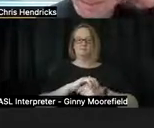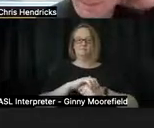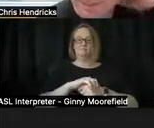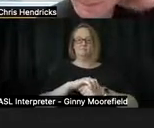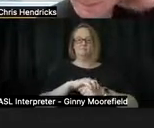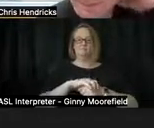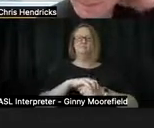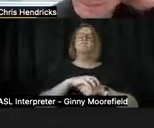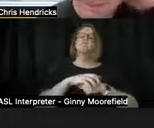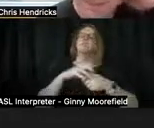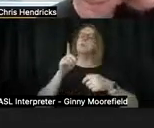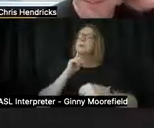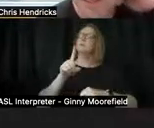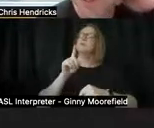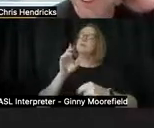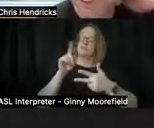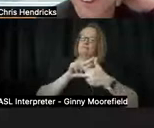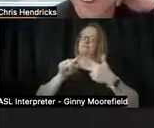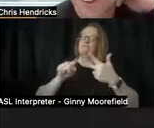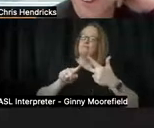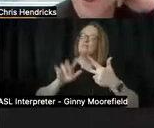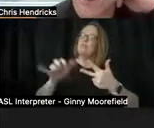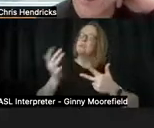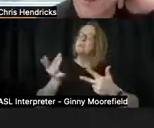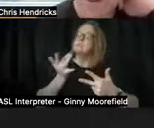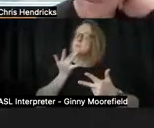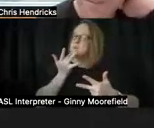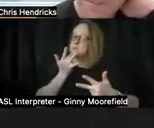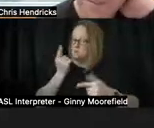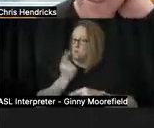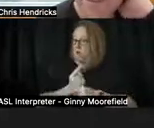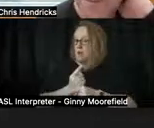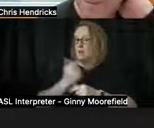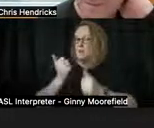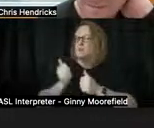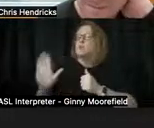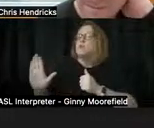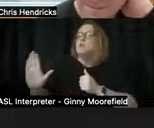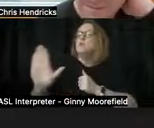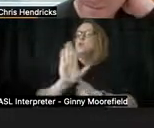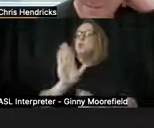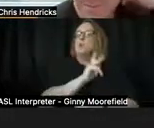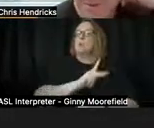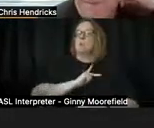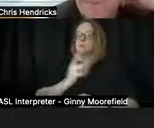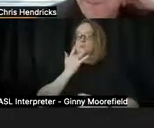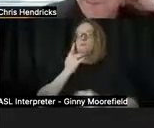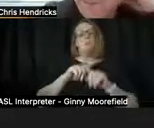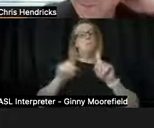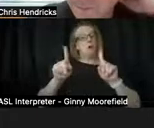ría Entonces es cuestión de preferencia para la mayoría de nosotros no sin embargo